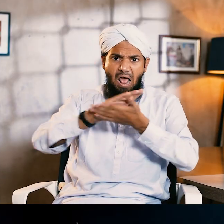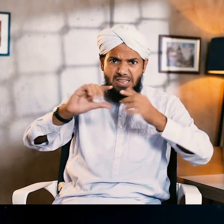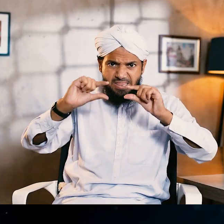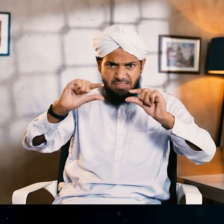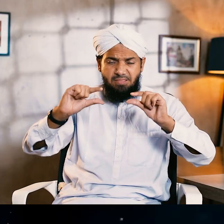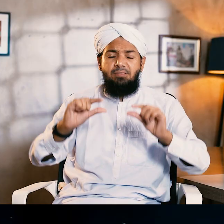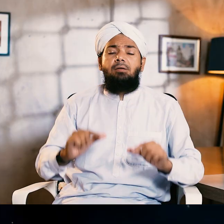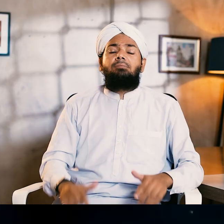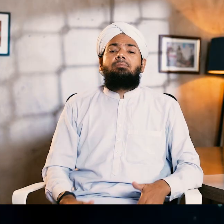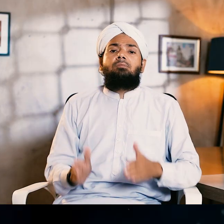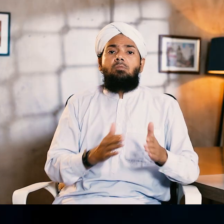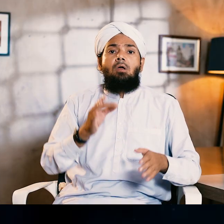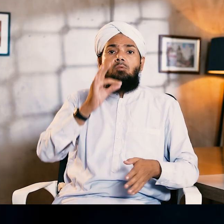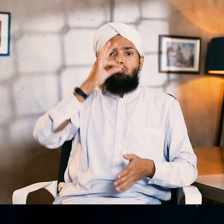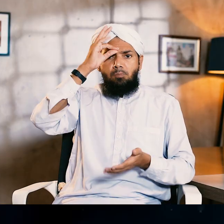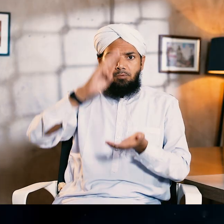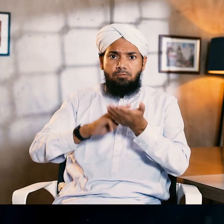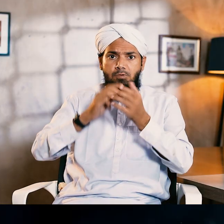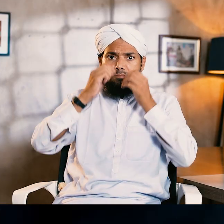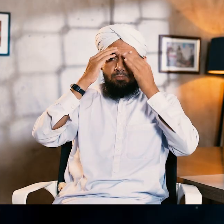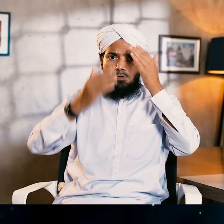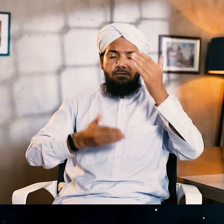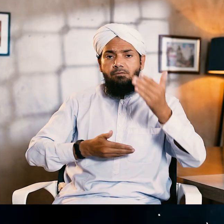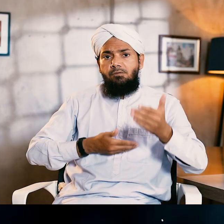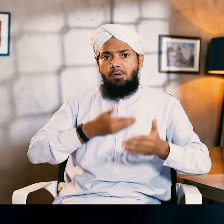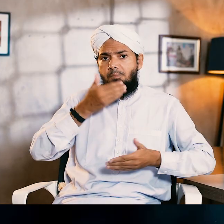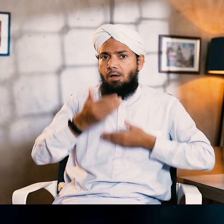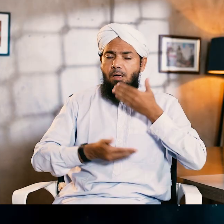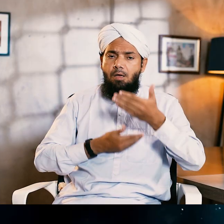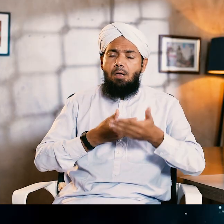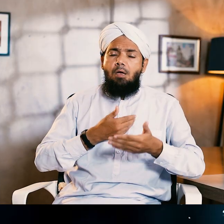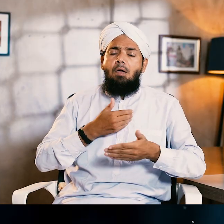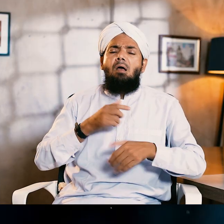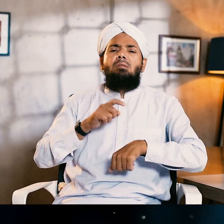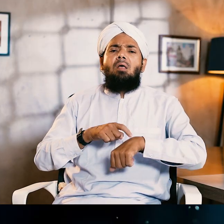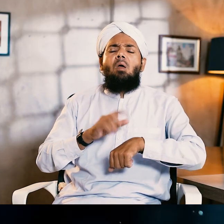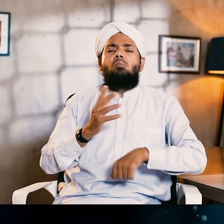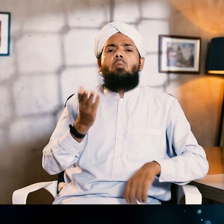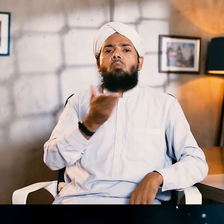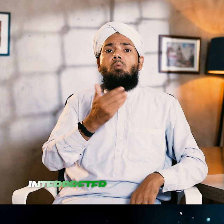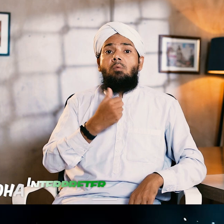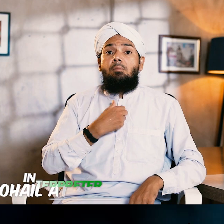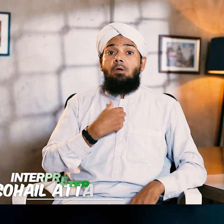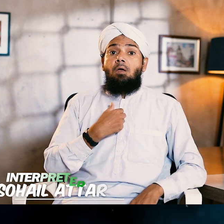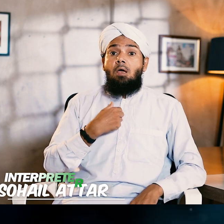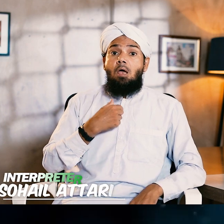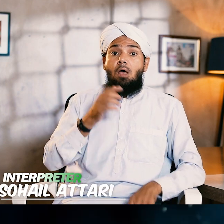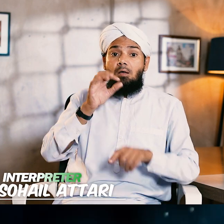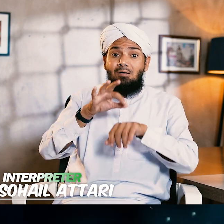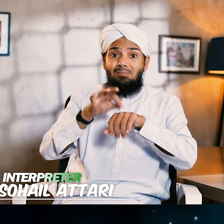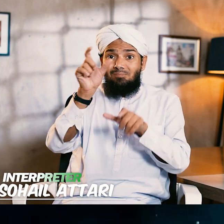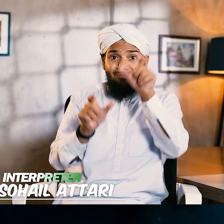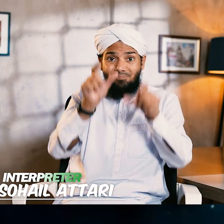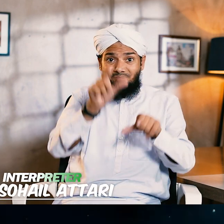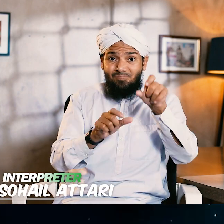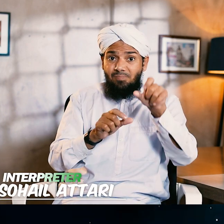یہ تو حدیث پاک ہے۔ فرمان آخری نبی صلی اللہ علیہ وآلہ وسلم، بعض اوقات انسان میں موجود ایک نیک عادت